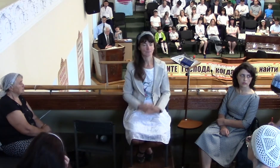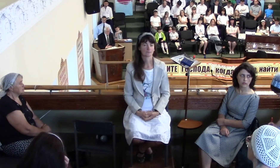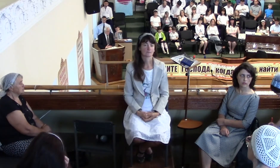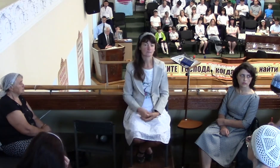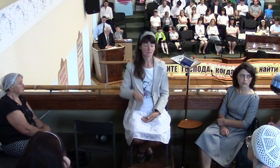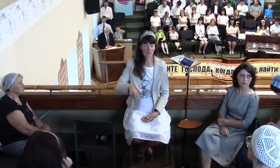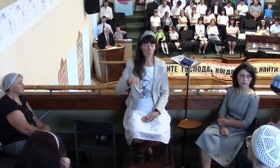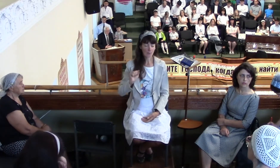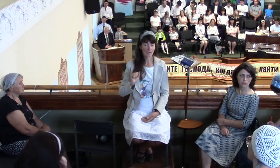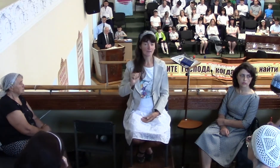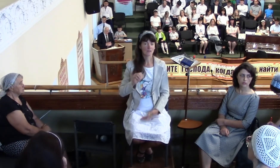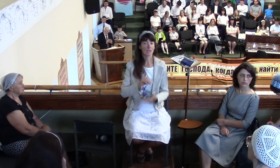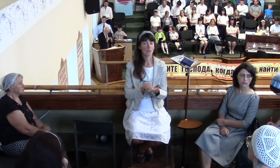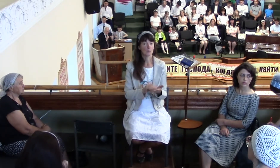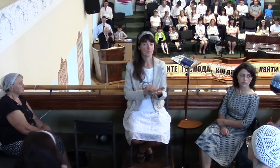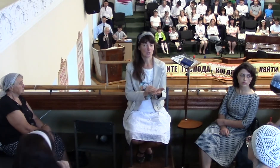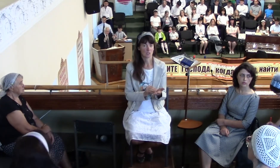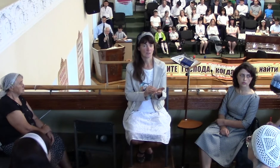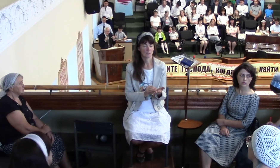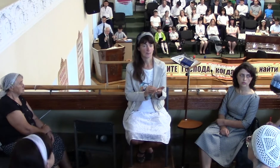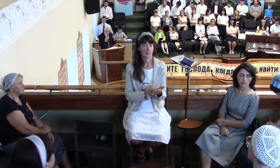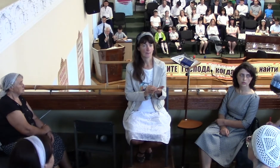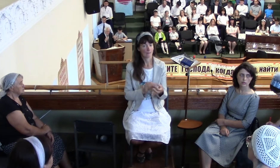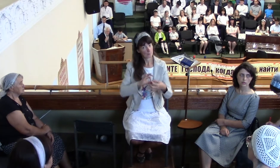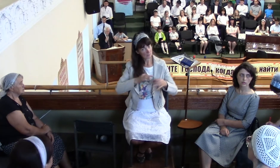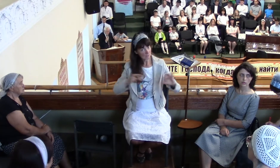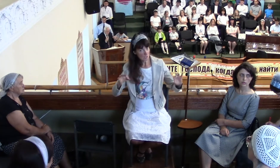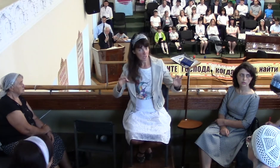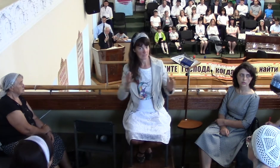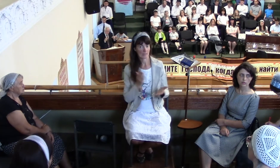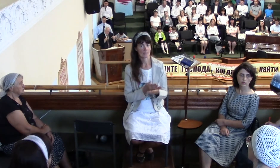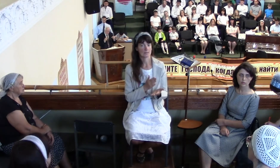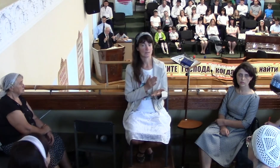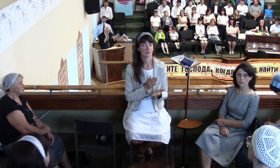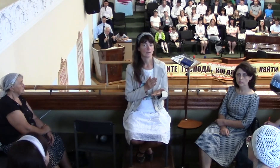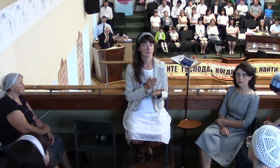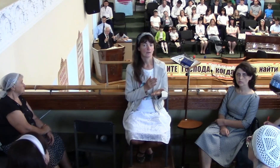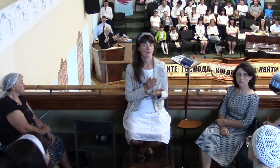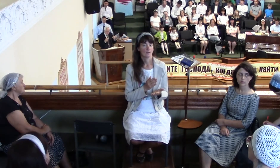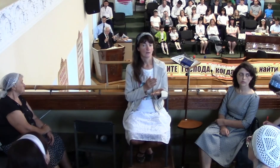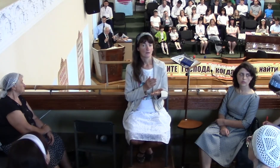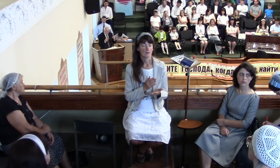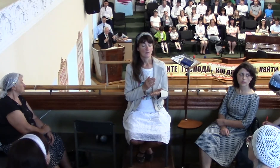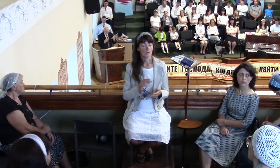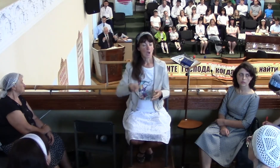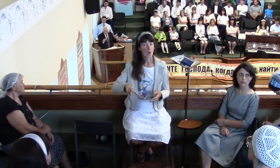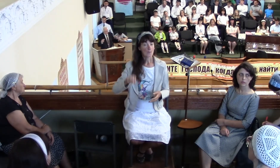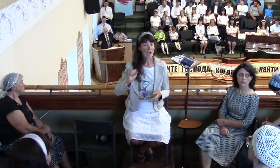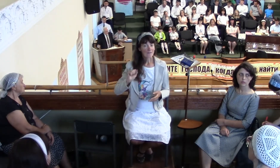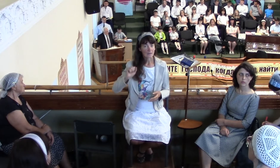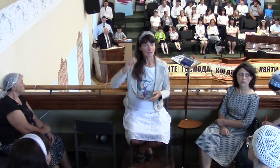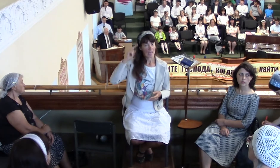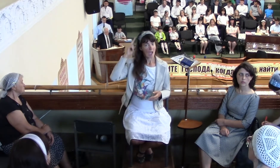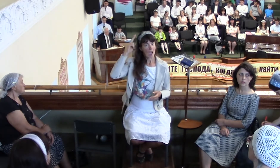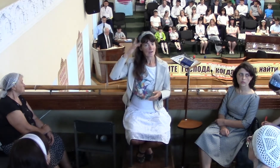Павел пишет, вот такая фраза одна вставлена, где он рассуждает, оставаться